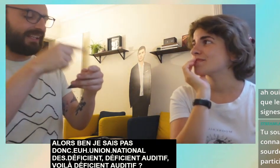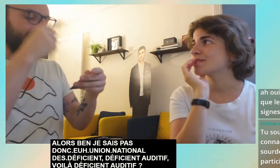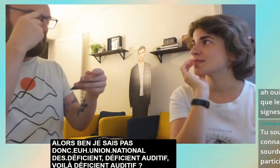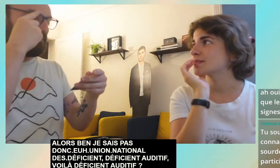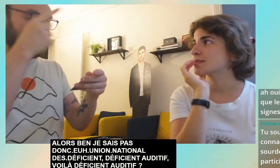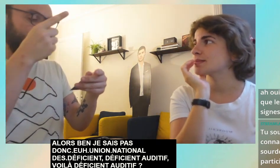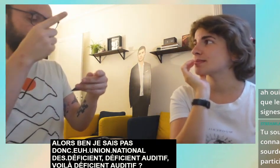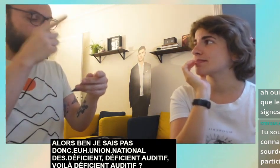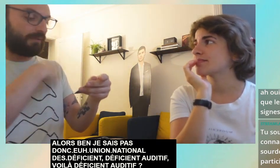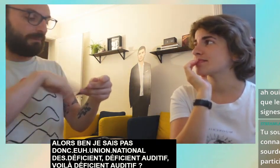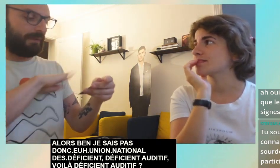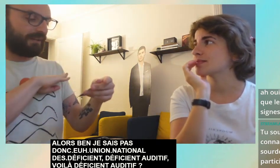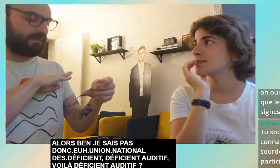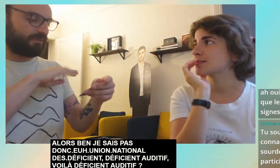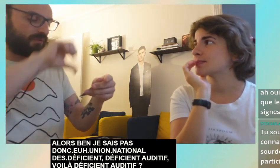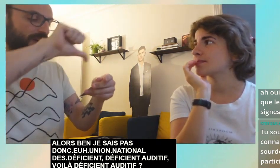créé par du coup